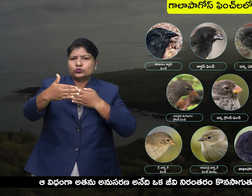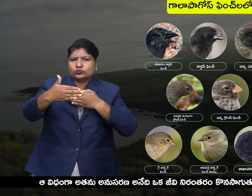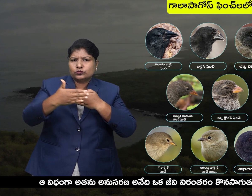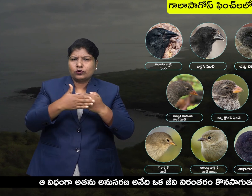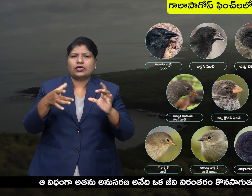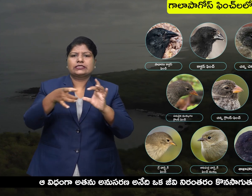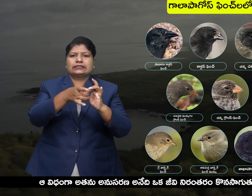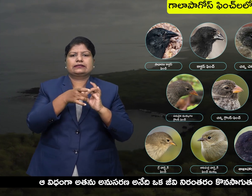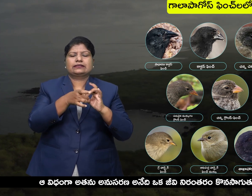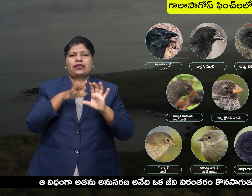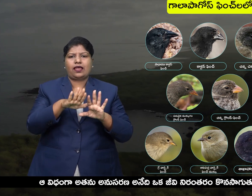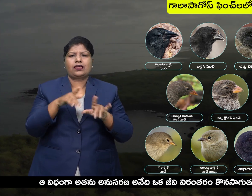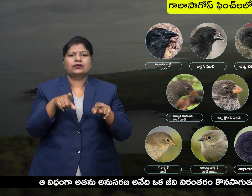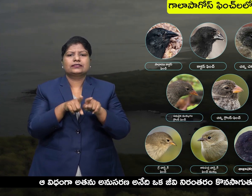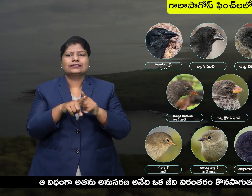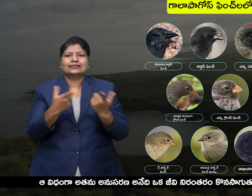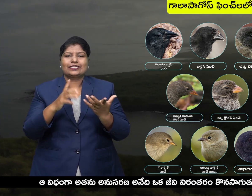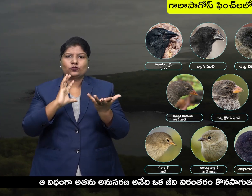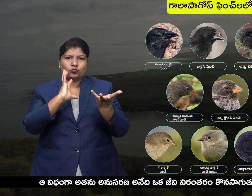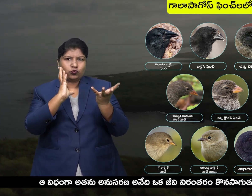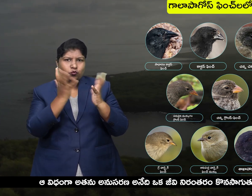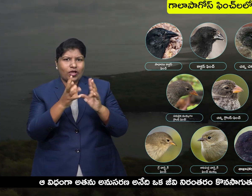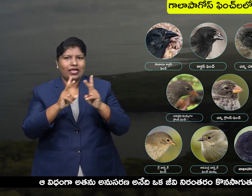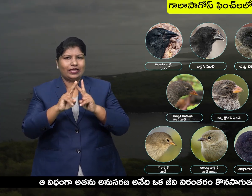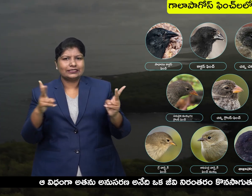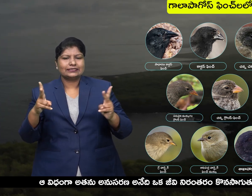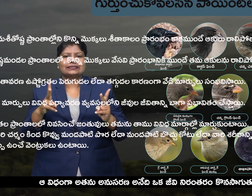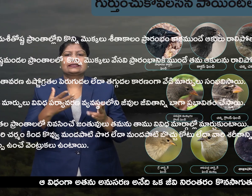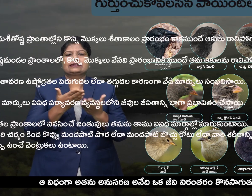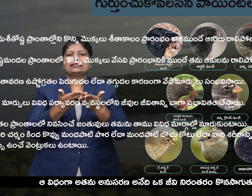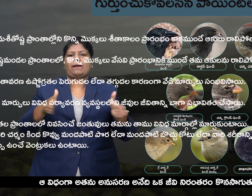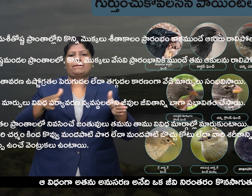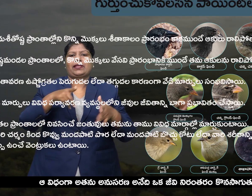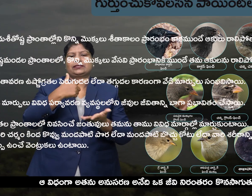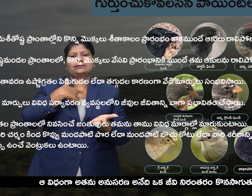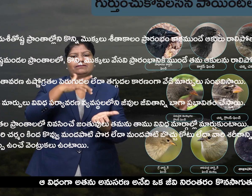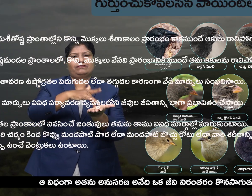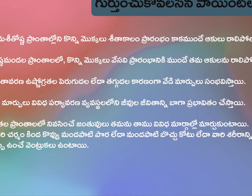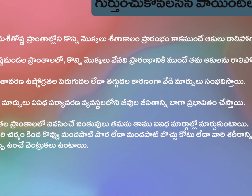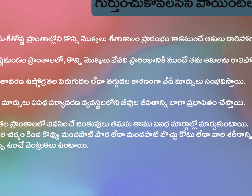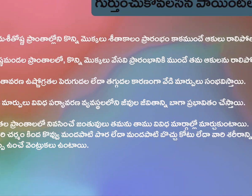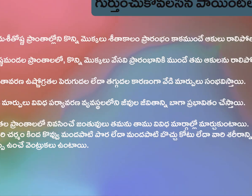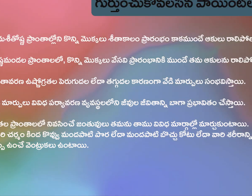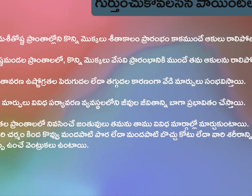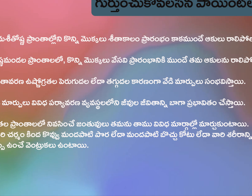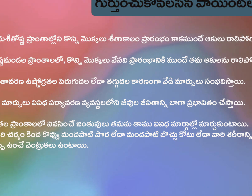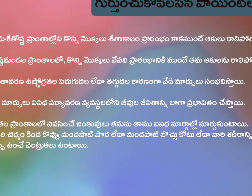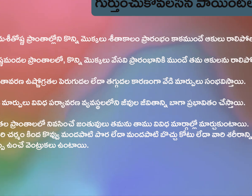గుర్తుంచుకోవలసిన పాయింట్లు: